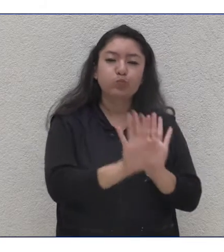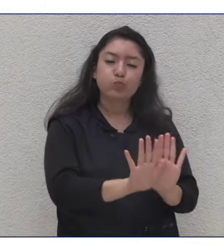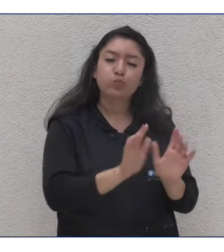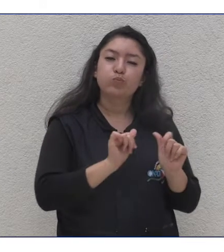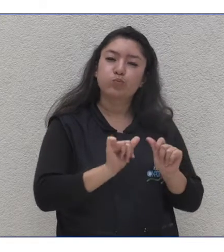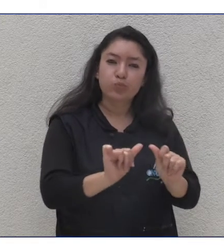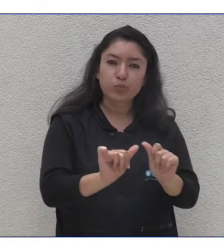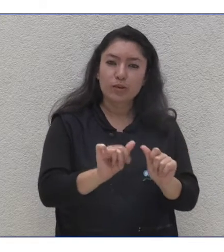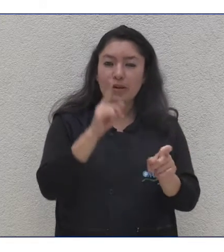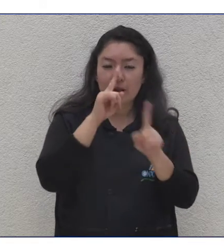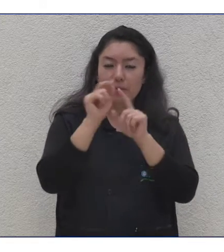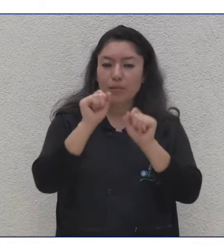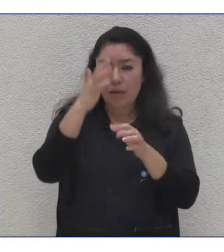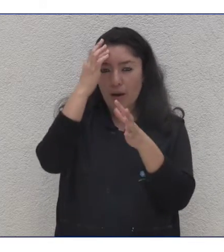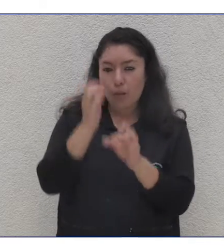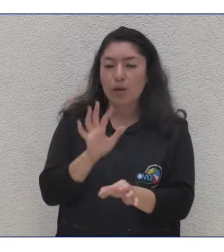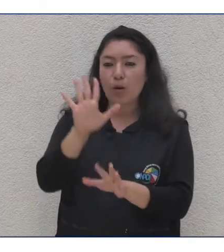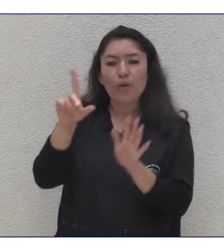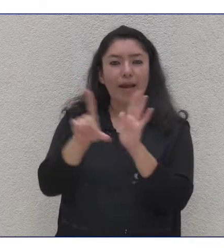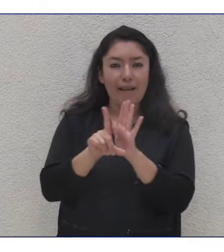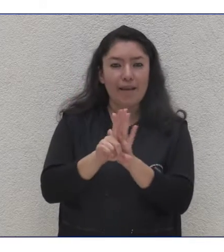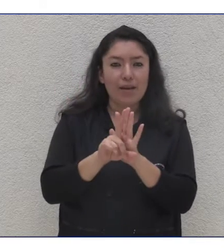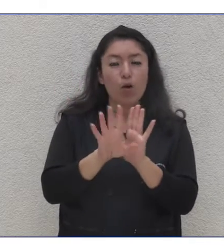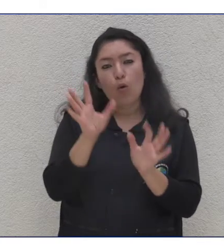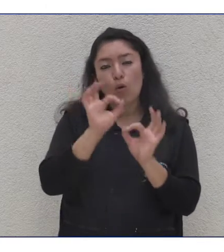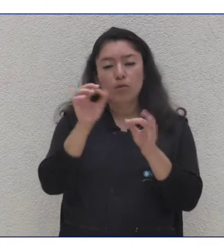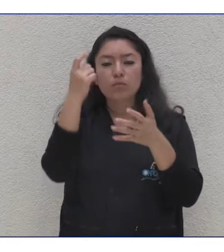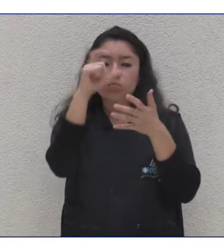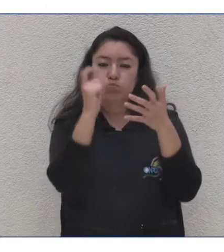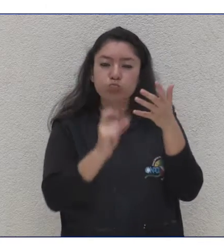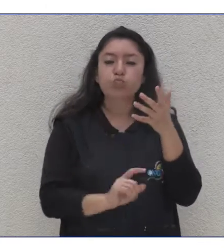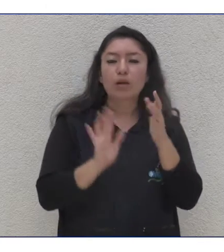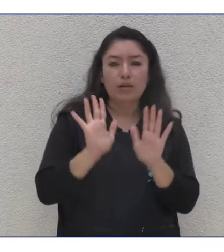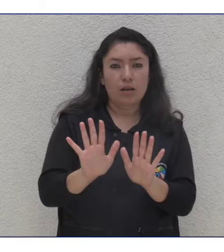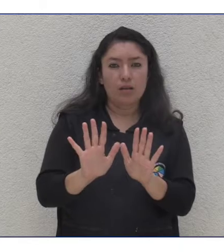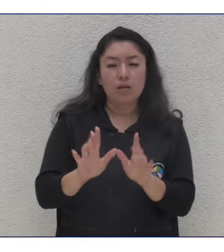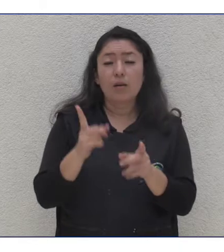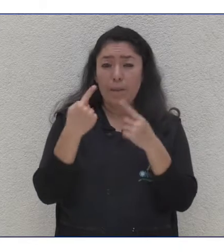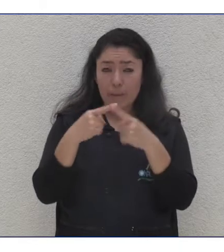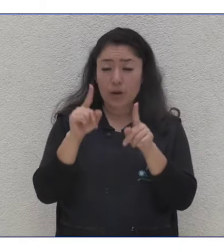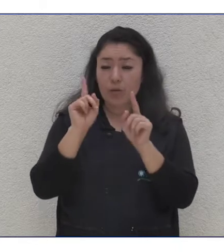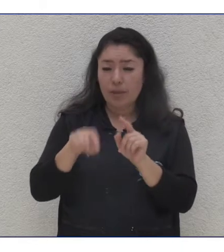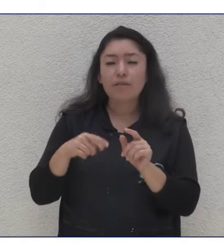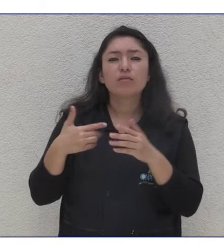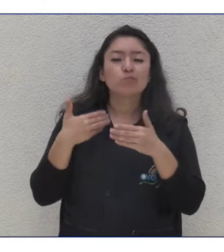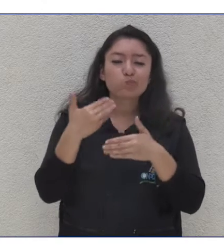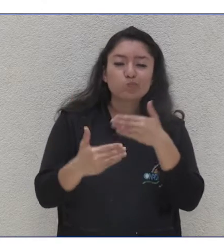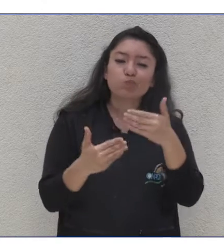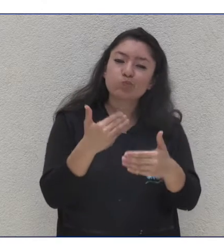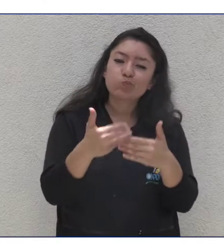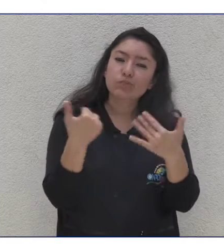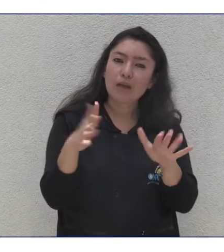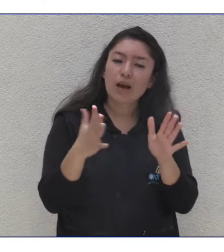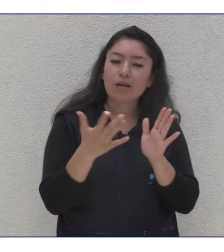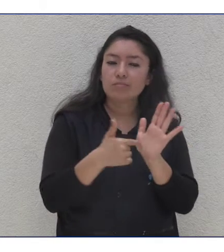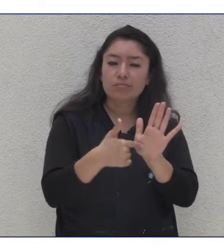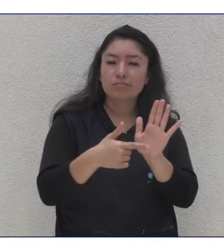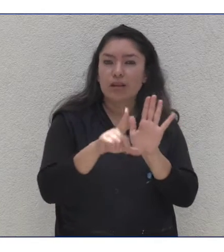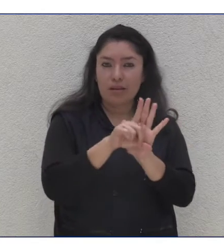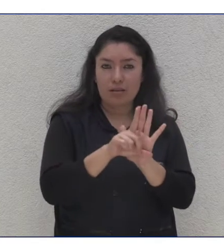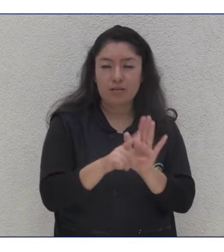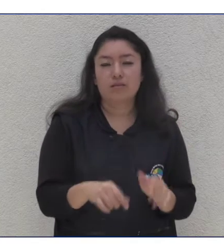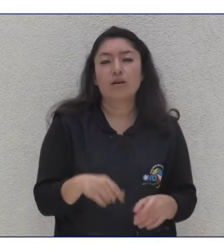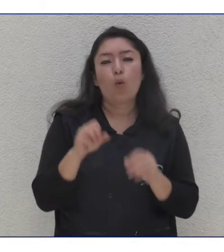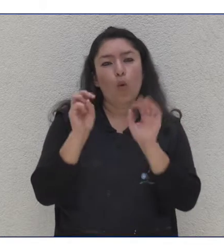temporalmente restringido por disposición expresa de una ley o haya sido clasificada como tal, siguiendo el procedimiento establecido en la presente